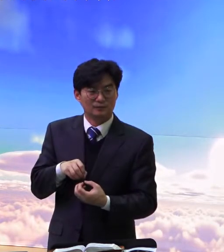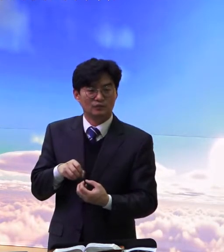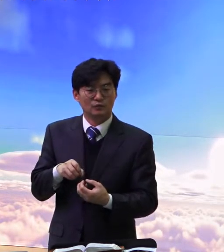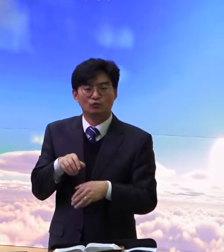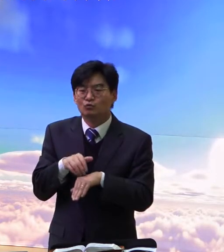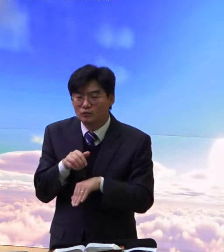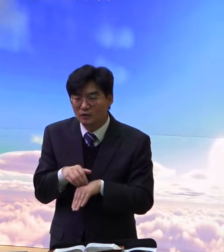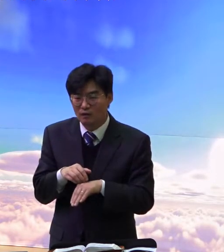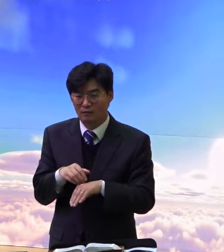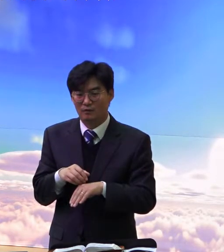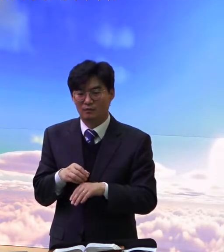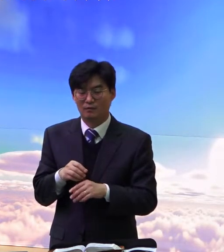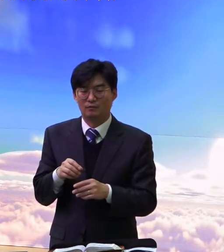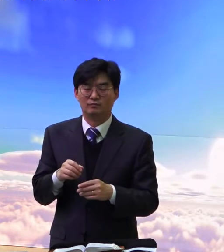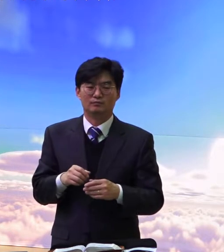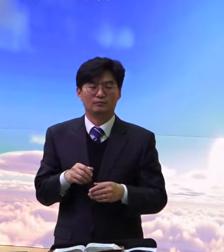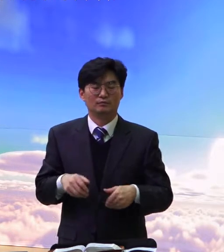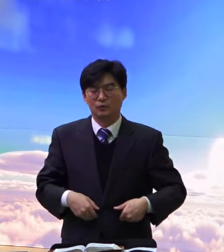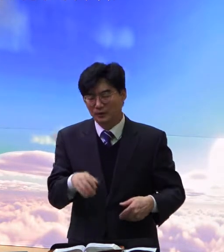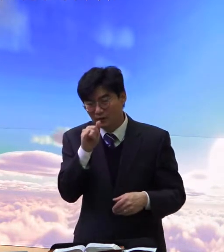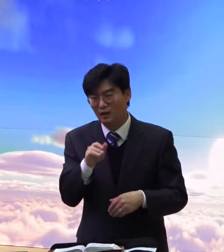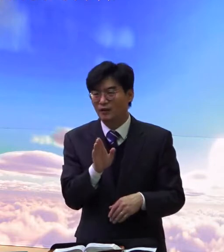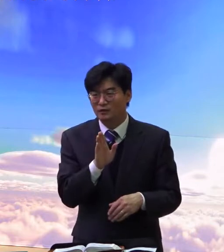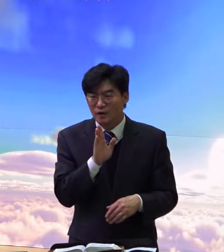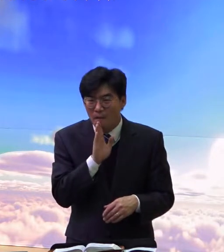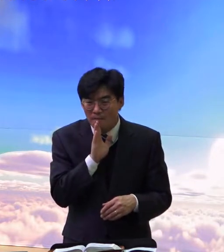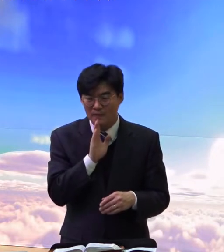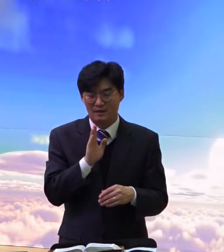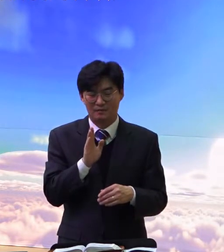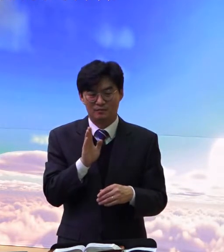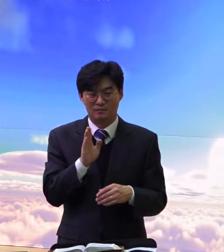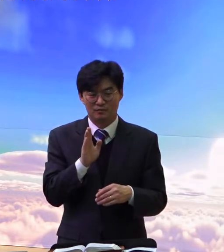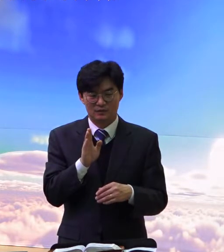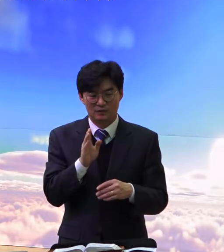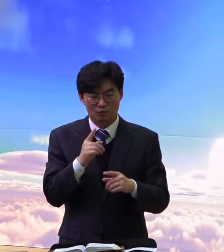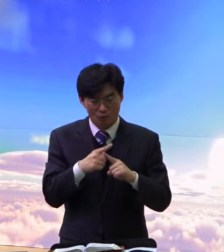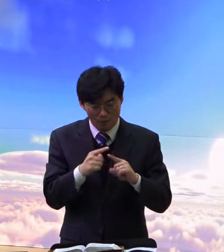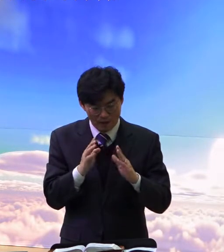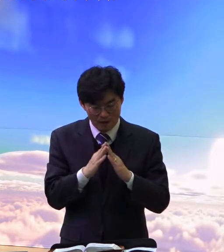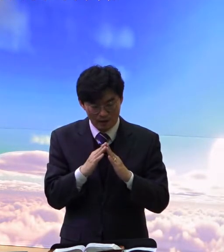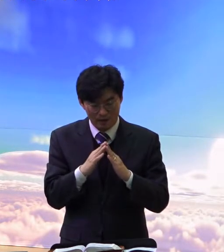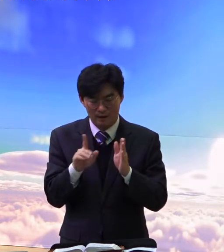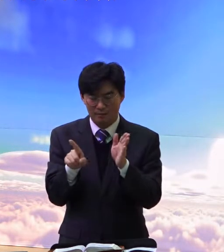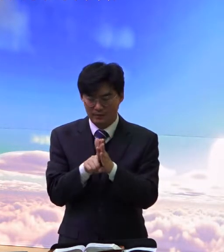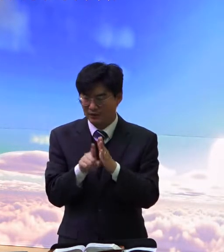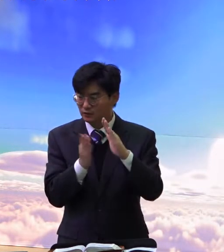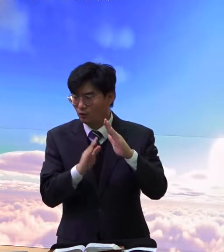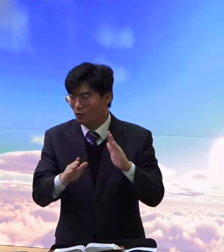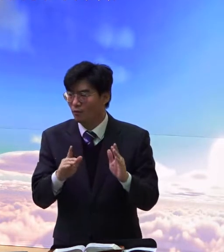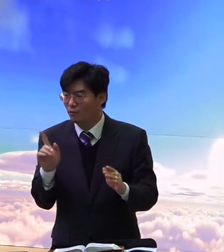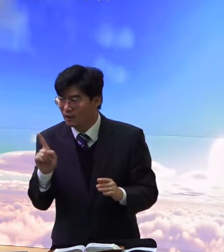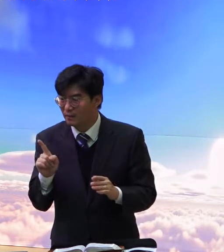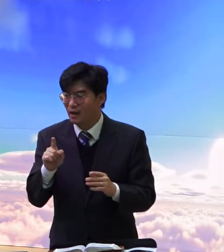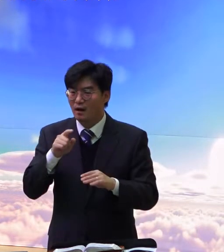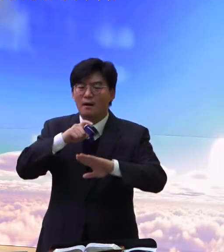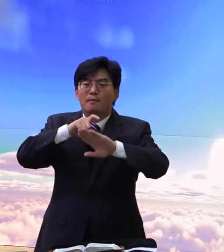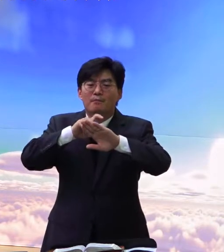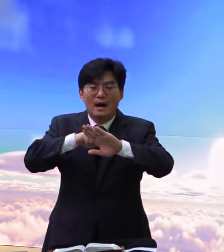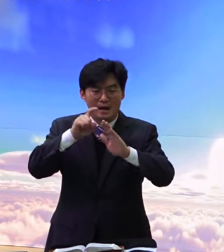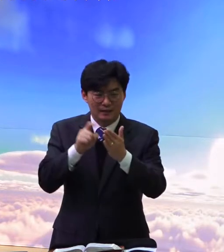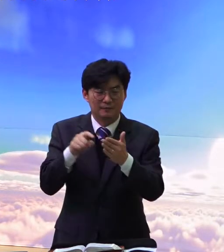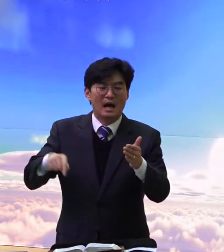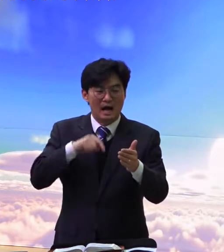참된 기독교, 그것은 어쩌면 세상 속에서 끊임없이 싸우는 것입니다. 예수님을 믿으면 그